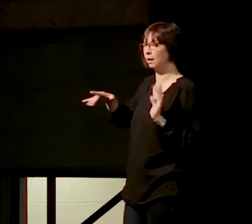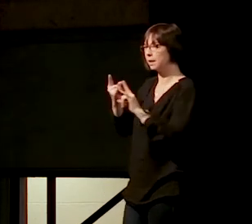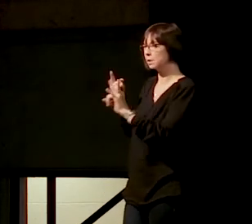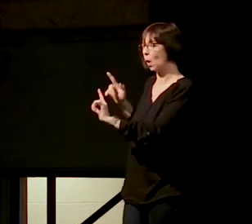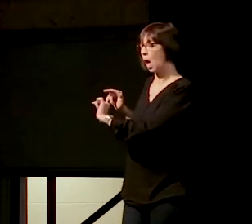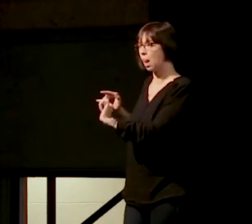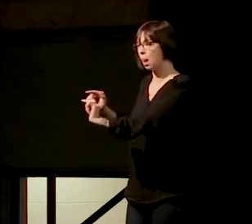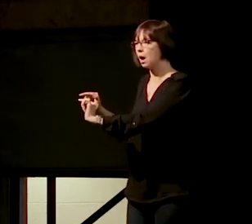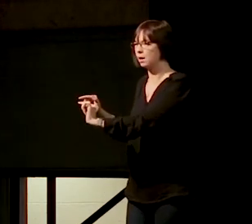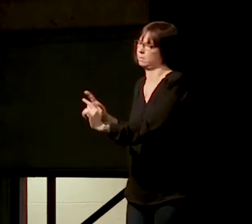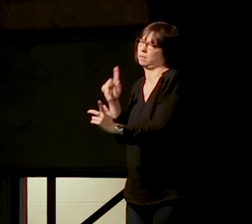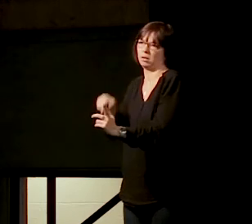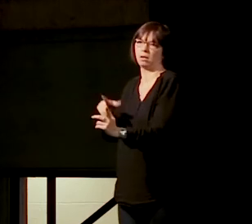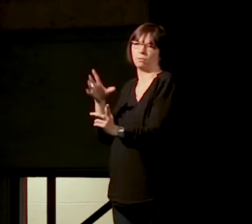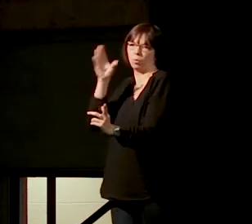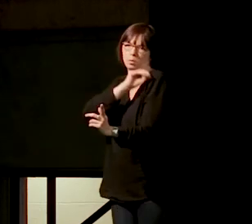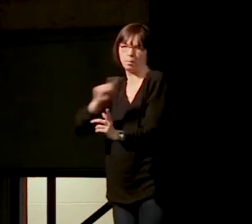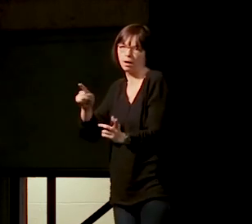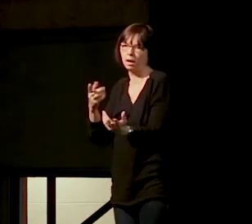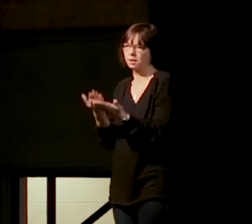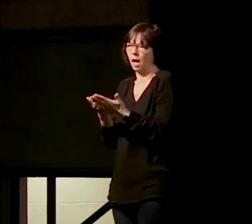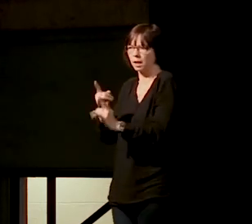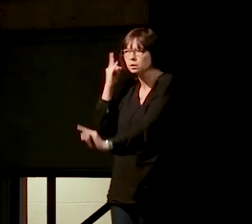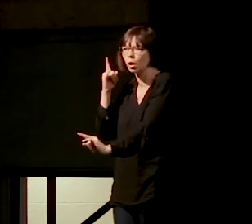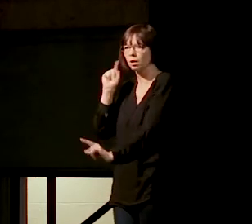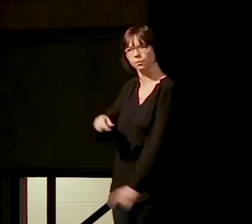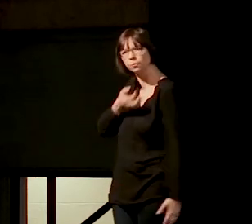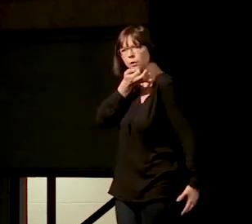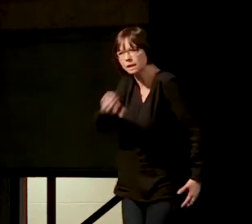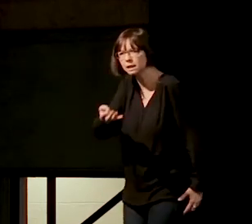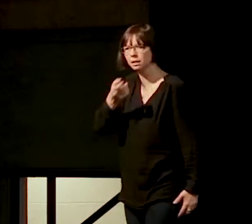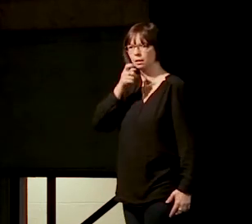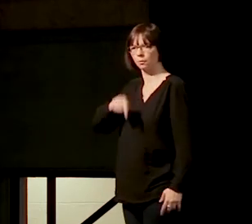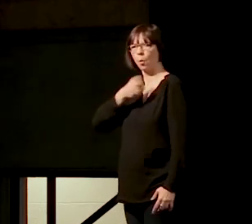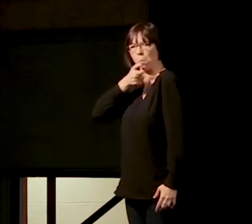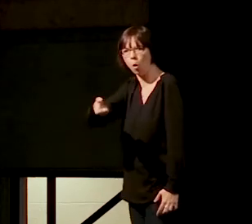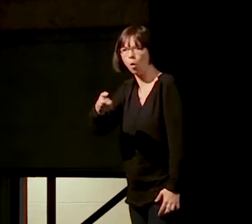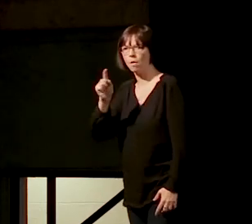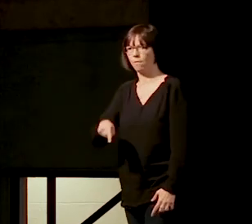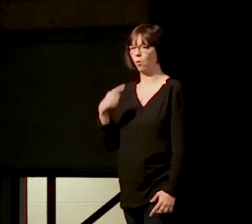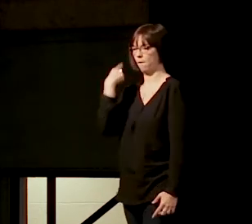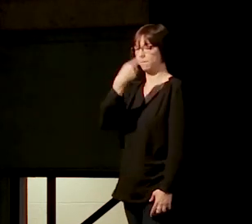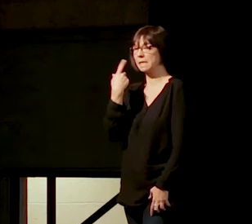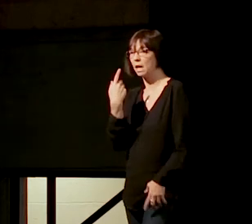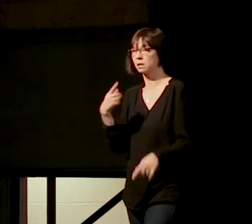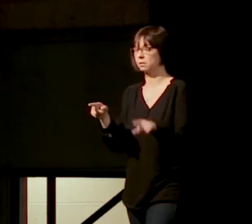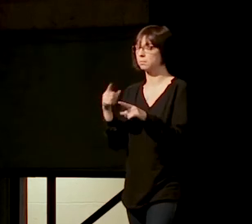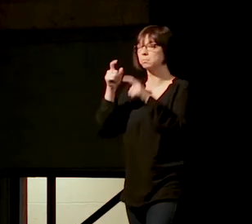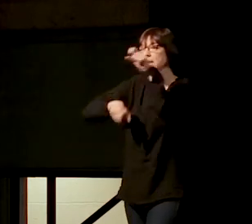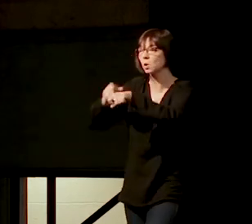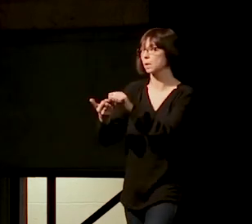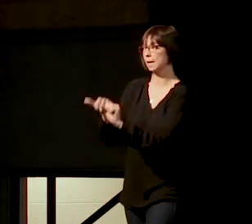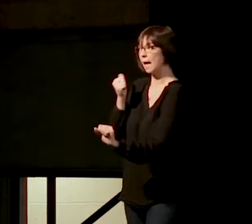non, rendons justice en y mettant des mots, en rappelant que les visages d'hier et d'ici ont tous quelque chose à